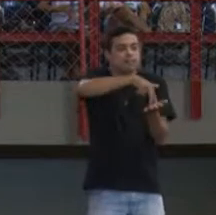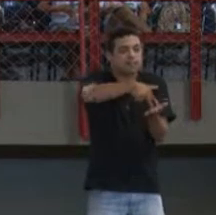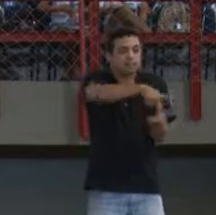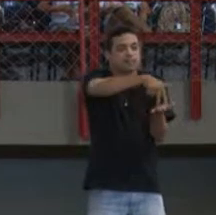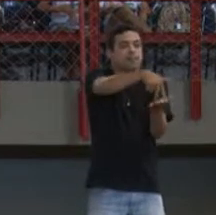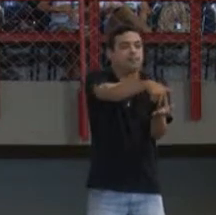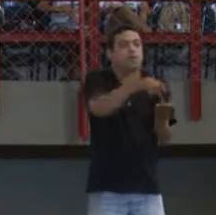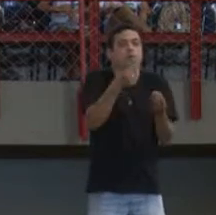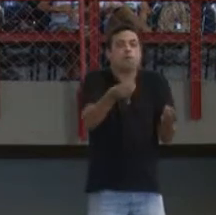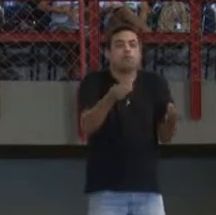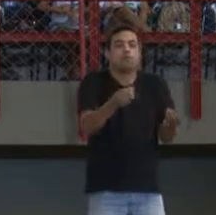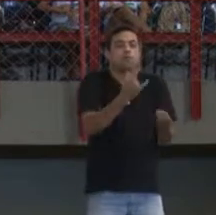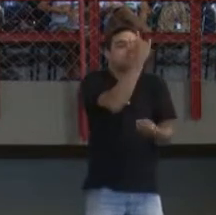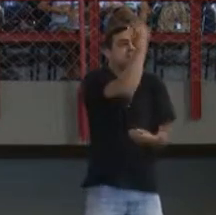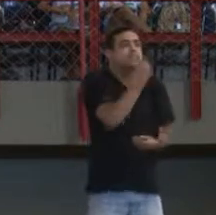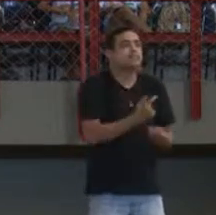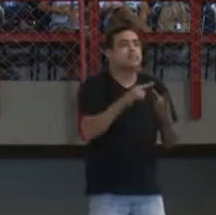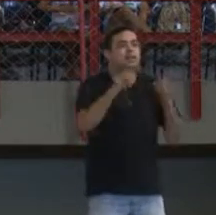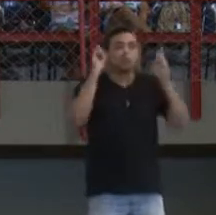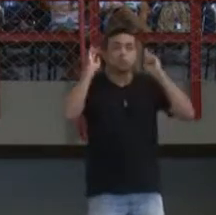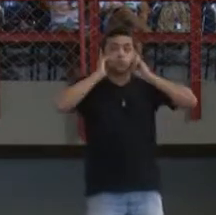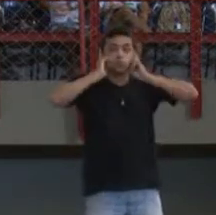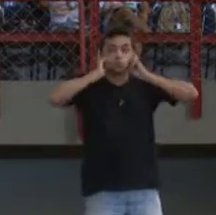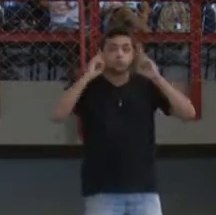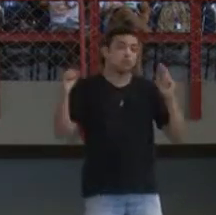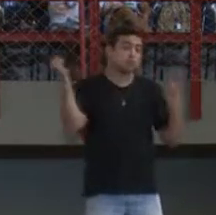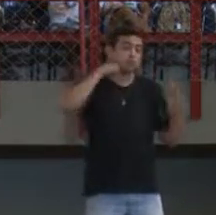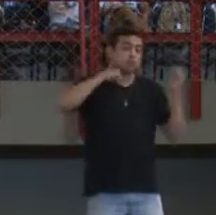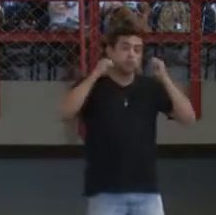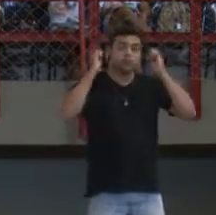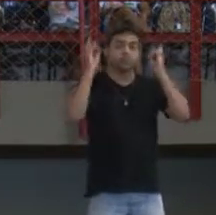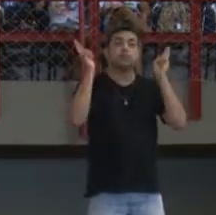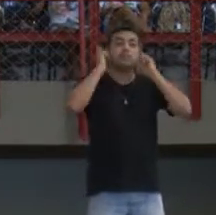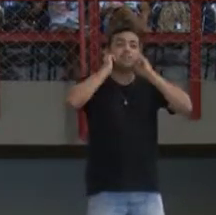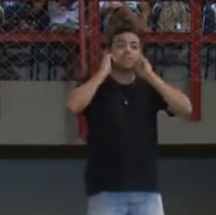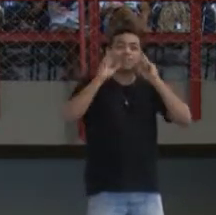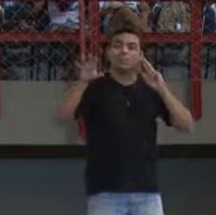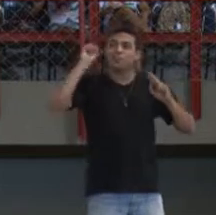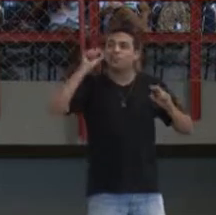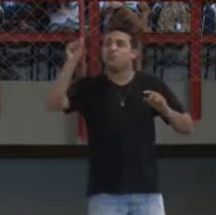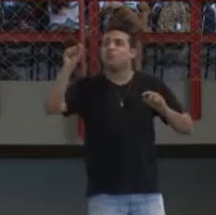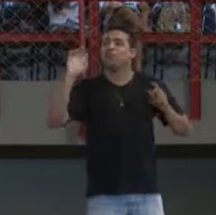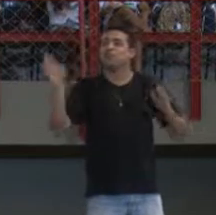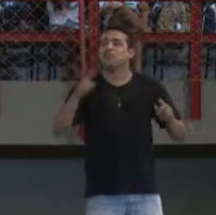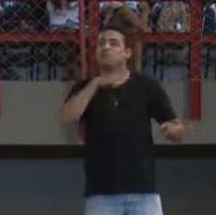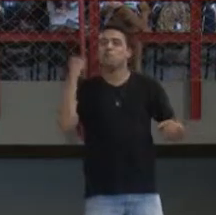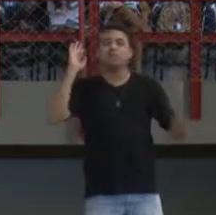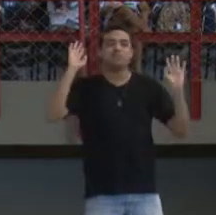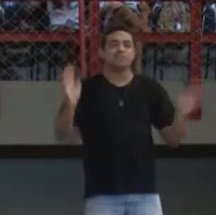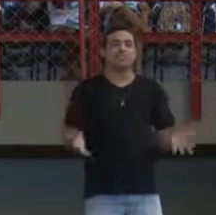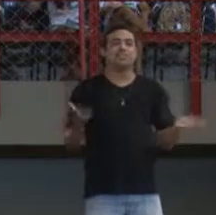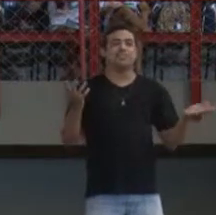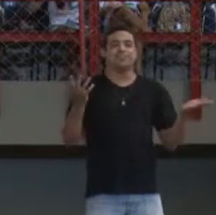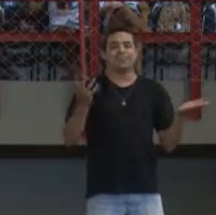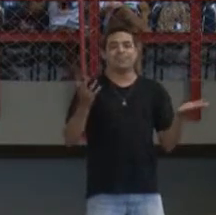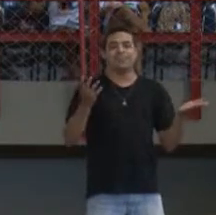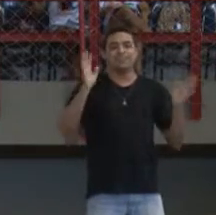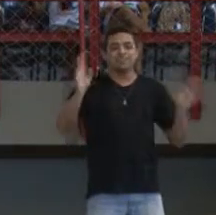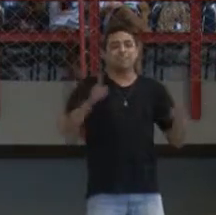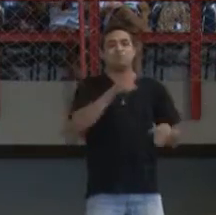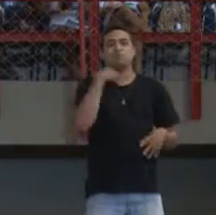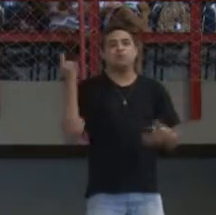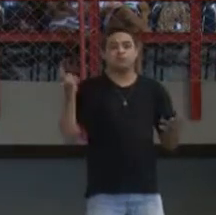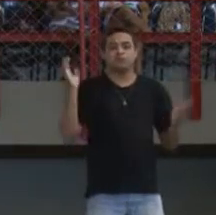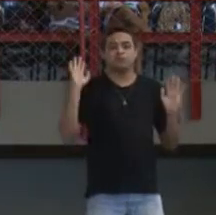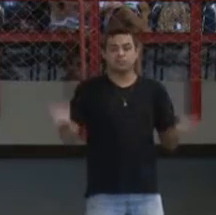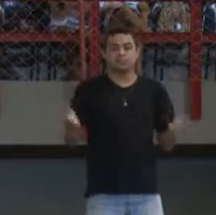guerra? O caba cego, o outro surdo, que levou uma pancada no ouvido. Tu viu o quê? Hã? Já morreu, jovem. Já morreu